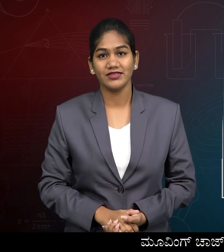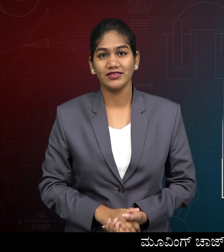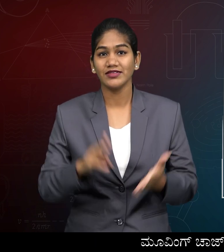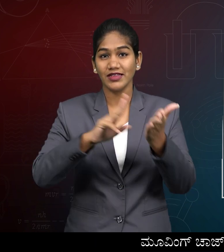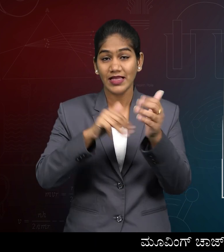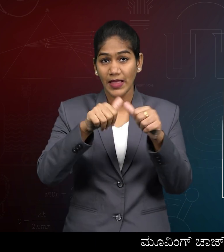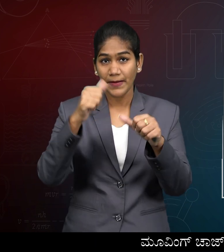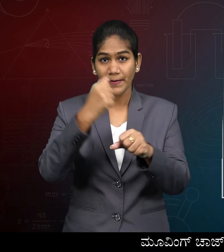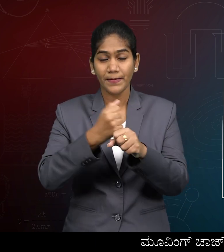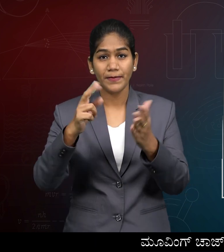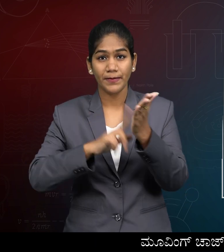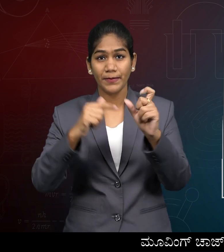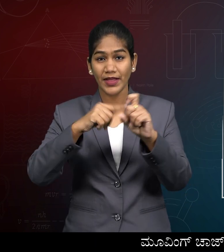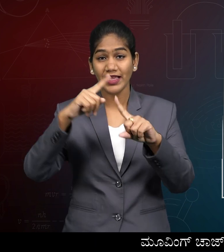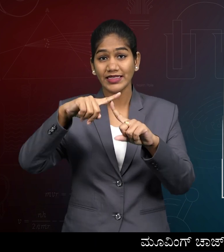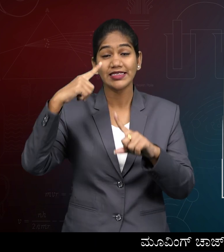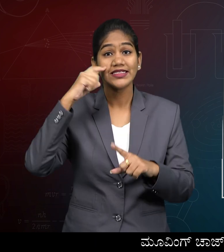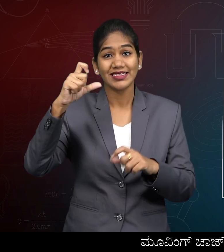ಮೂವಿಂಗ್ ಚಾರ್ಜ್ ಮೇಲೆ ಮ್ಯಾಗ್ನೆಟಿಕ್ ಫೋರ್ಸ್.